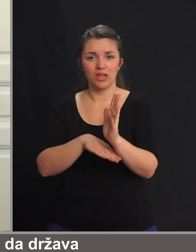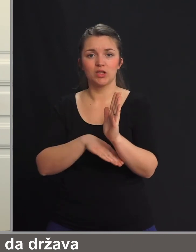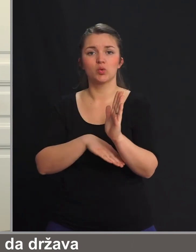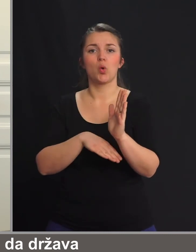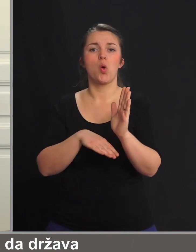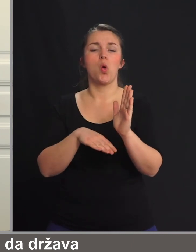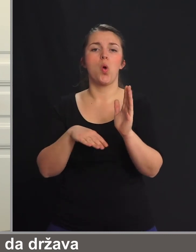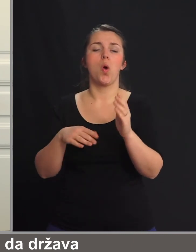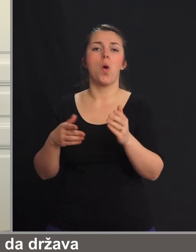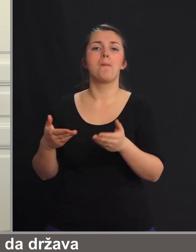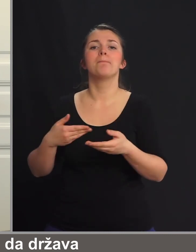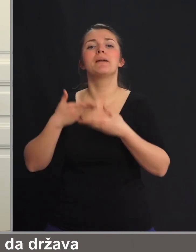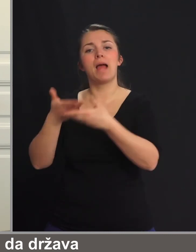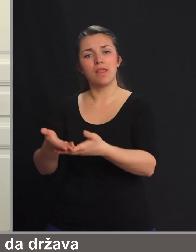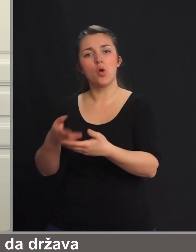zakonito